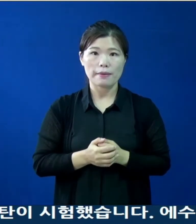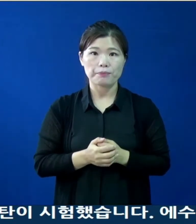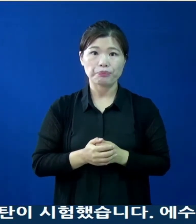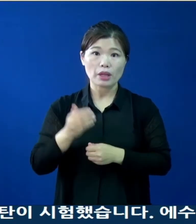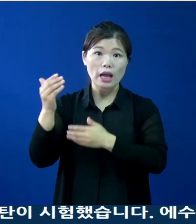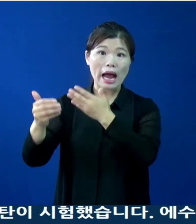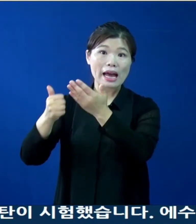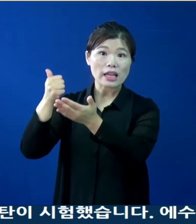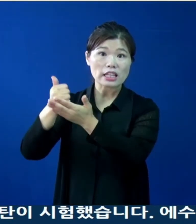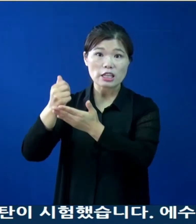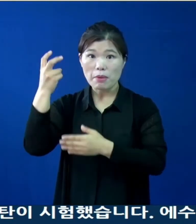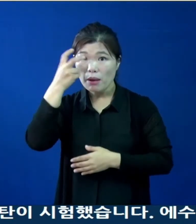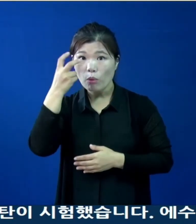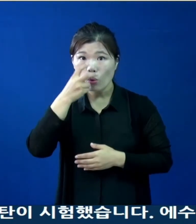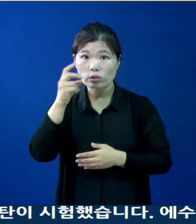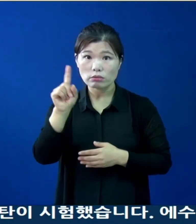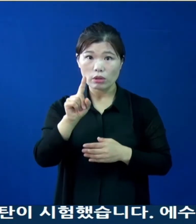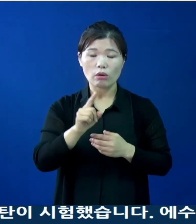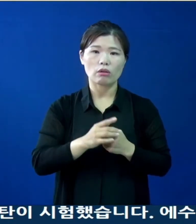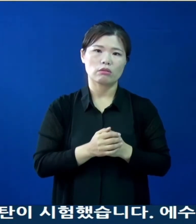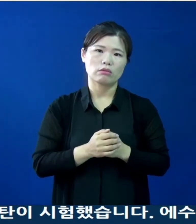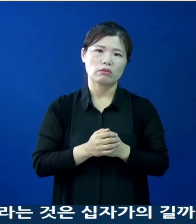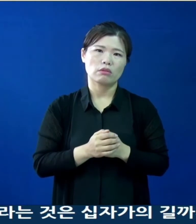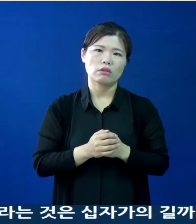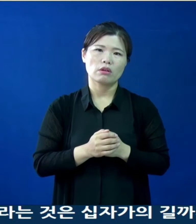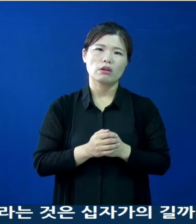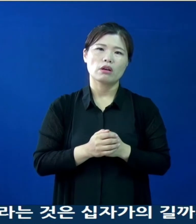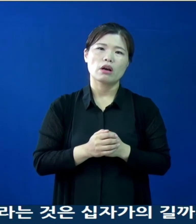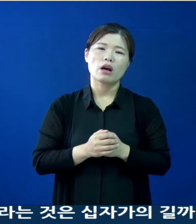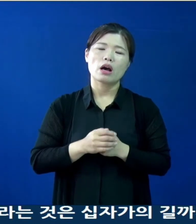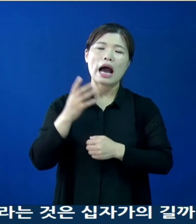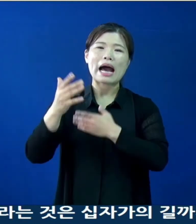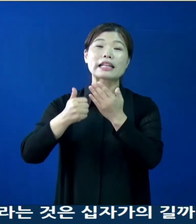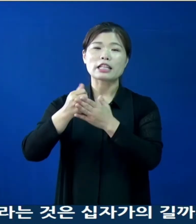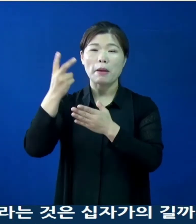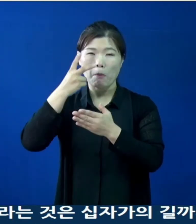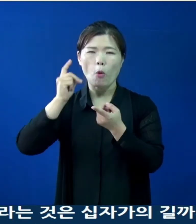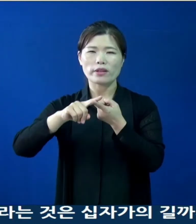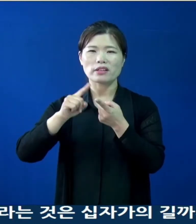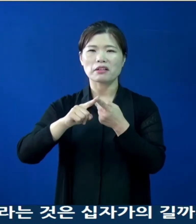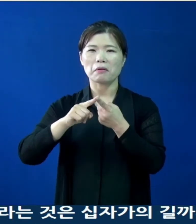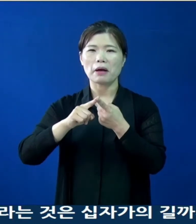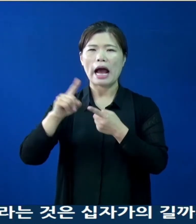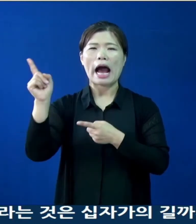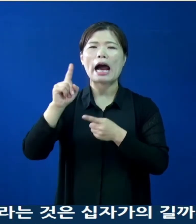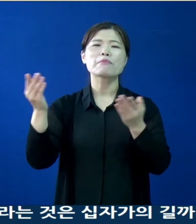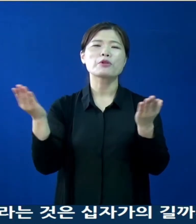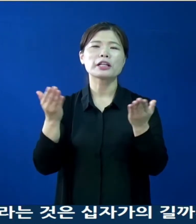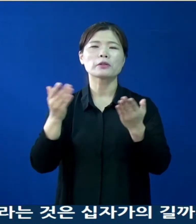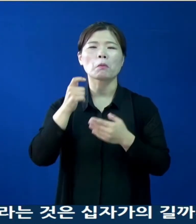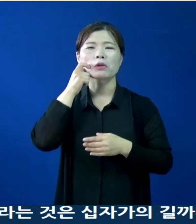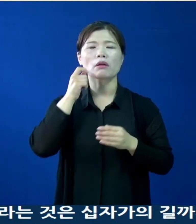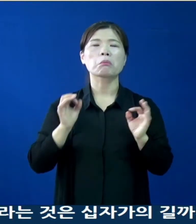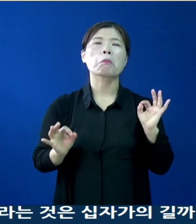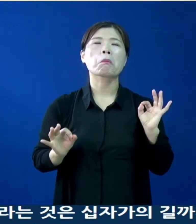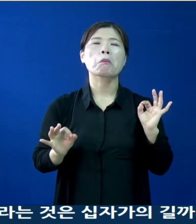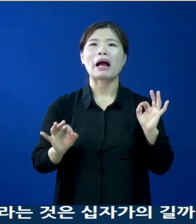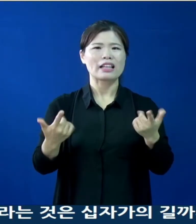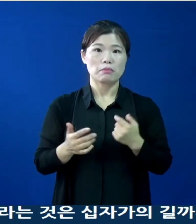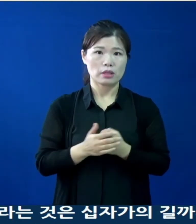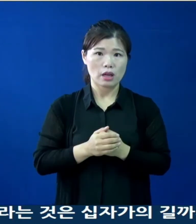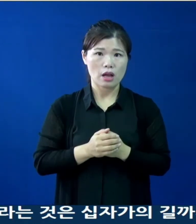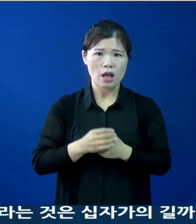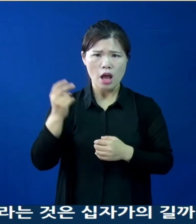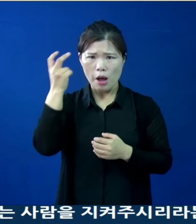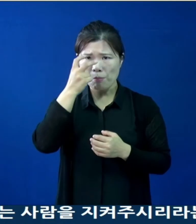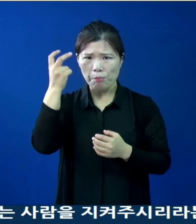하나님의 보호는 아무 일도 안 하는 것이 아닙니다. 내가 보호받고 있을 때 그 자리에